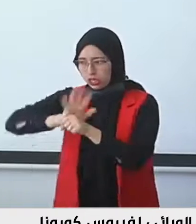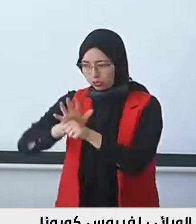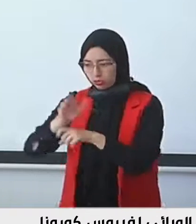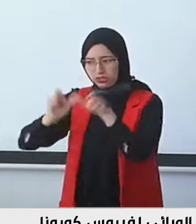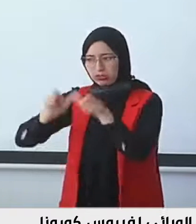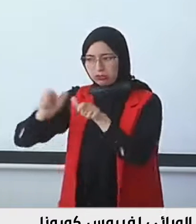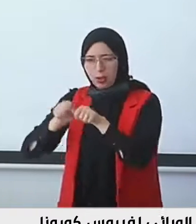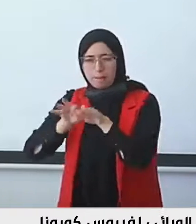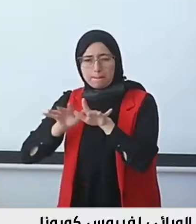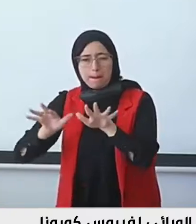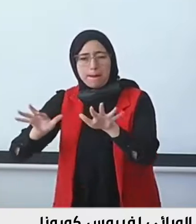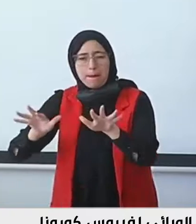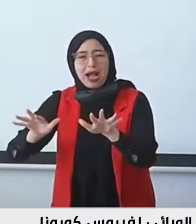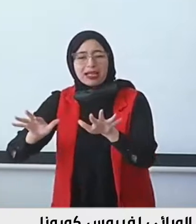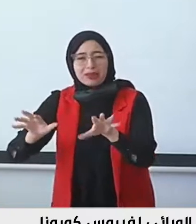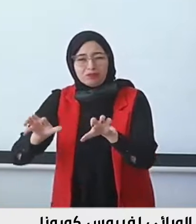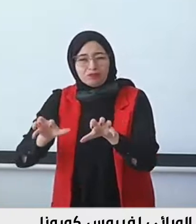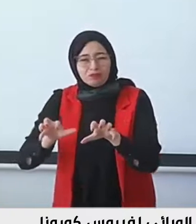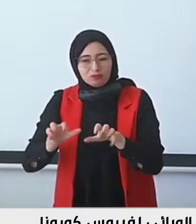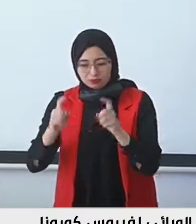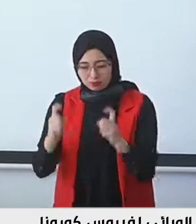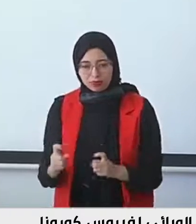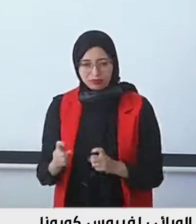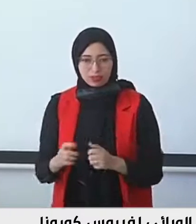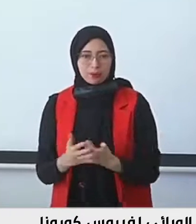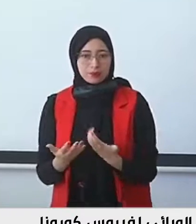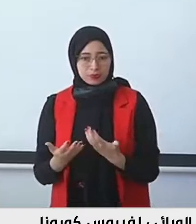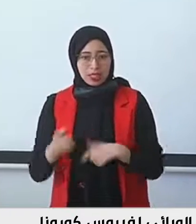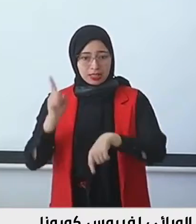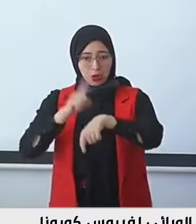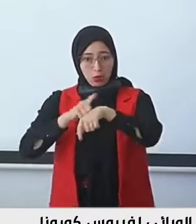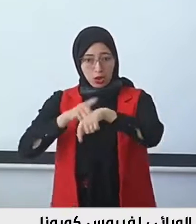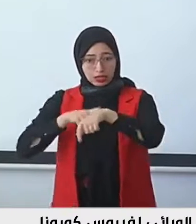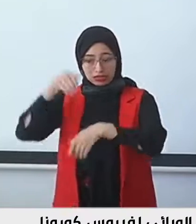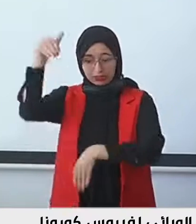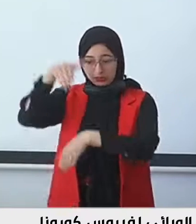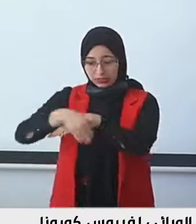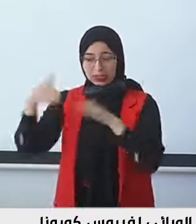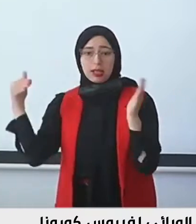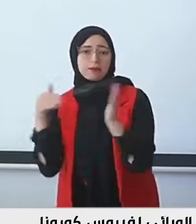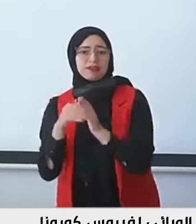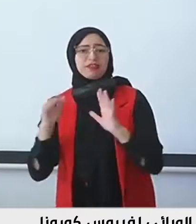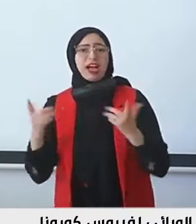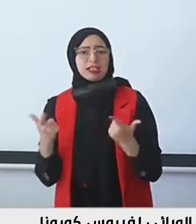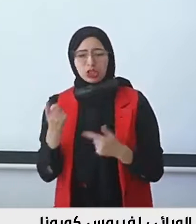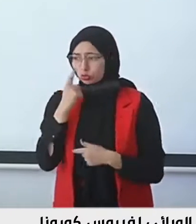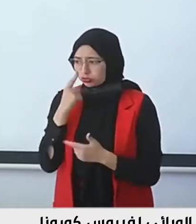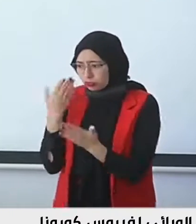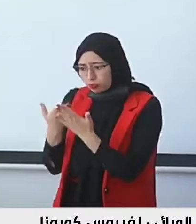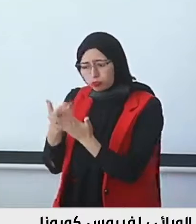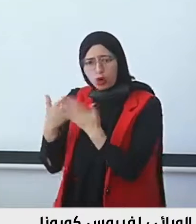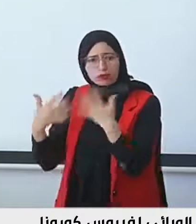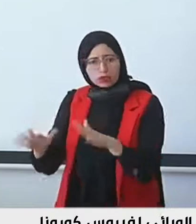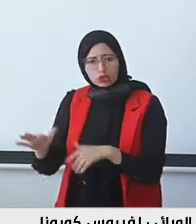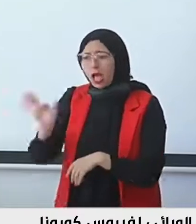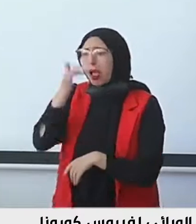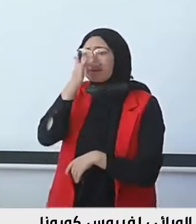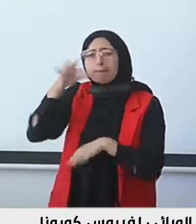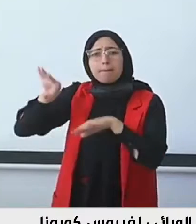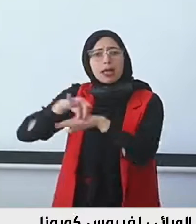حد انتشار الفيروس في تونس. الكوفرف علاش كما فهمت قبيلة خاطر بان بالكشف ان في